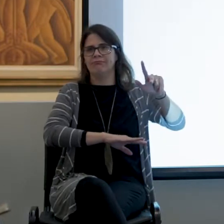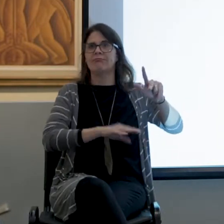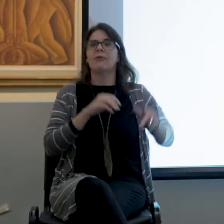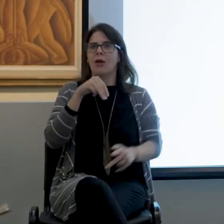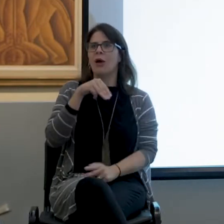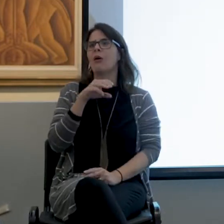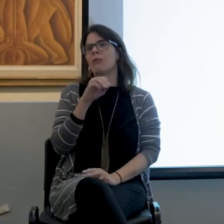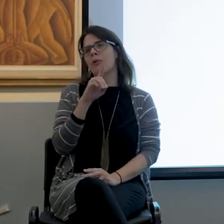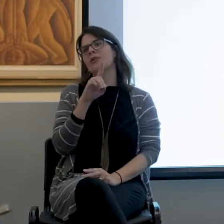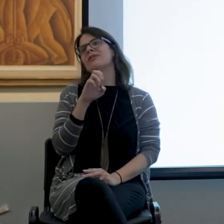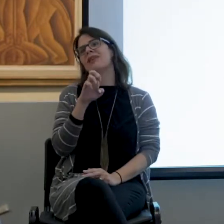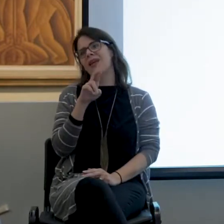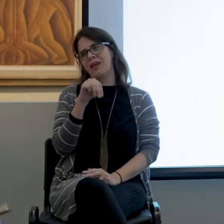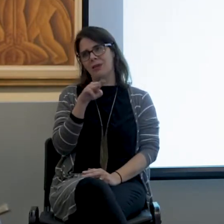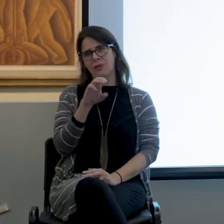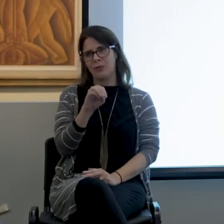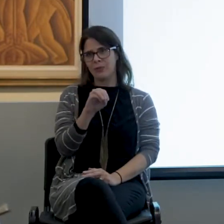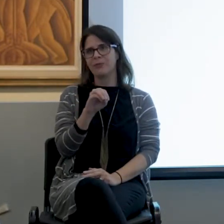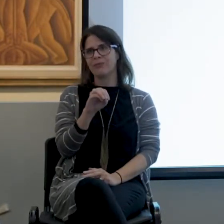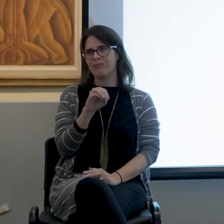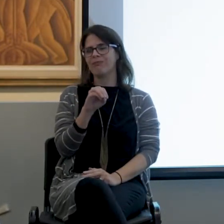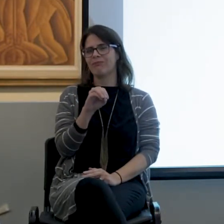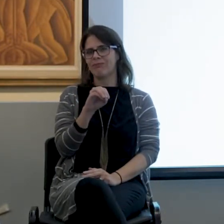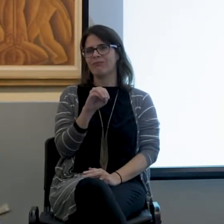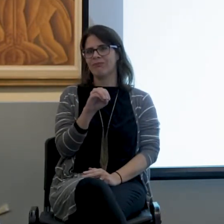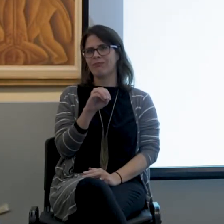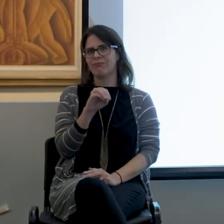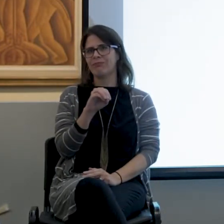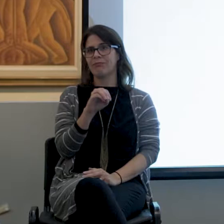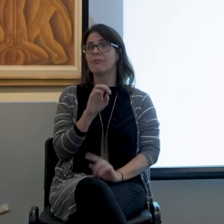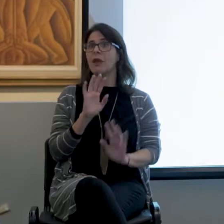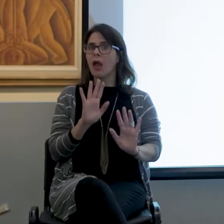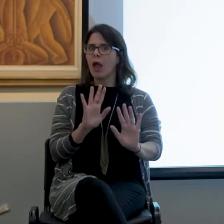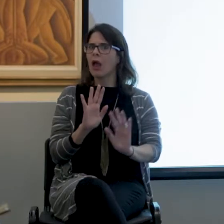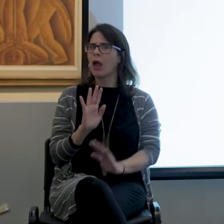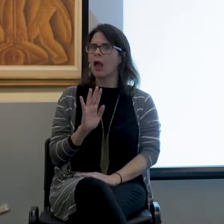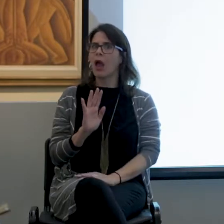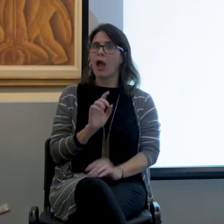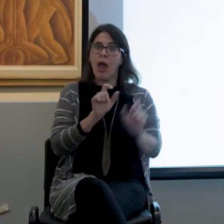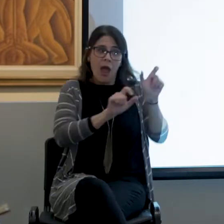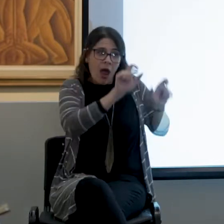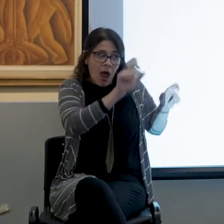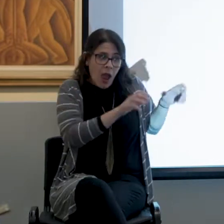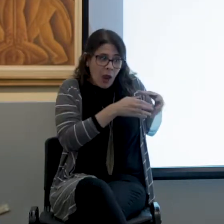que do mesmo jeito que os artistas vai se pautar, não agora não mais pelos